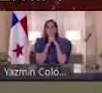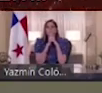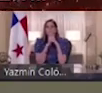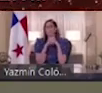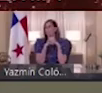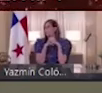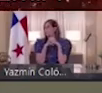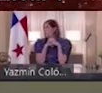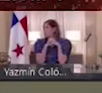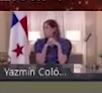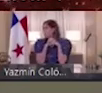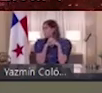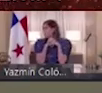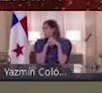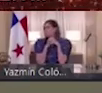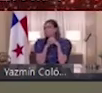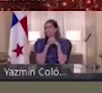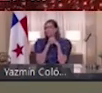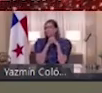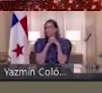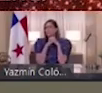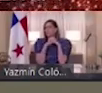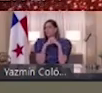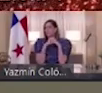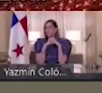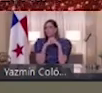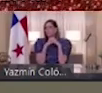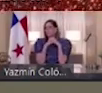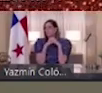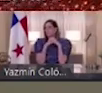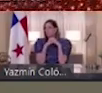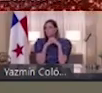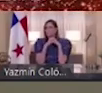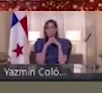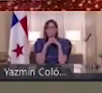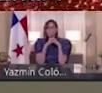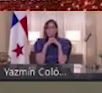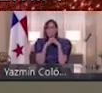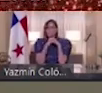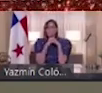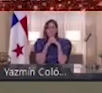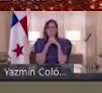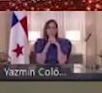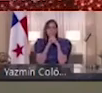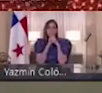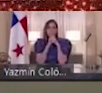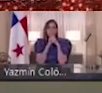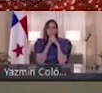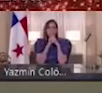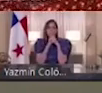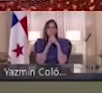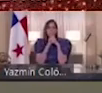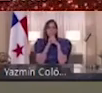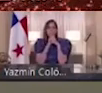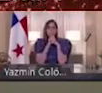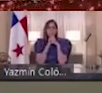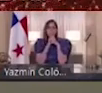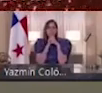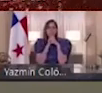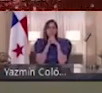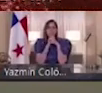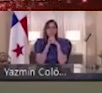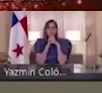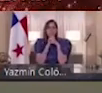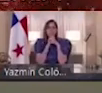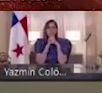a desafiar a cada uno de nuestros países en sus sistemas sanitarios, pero también en el sistema económico y en todo lo que tiene que ver con la vida